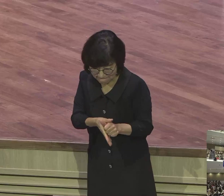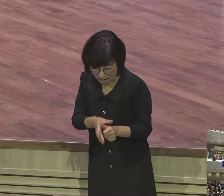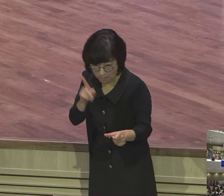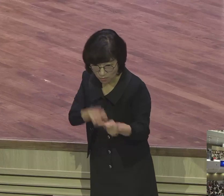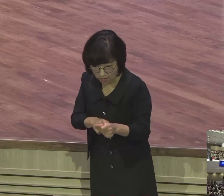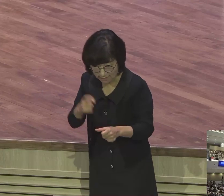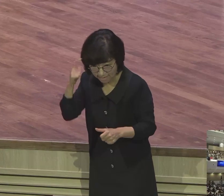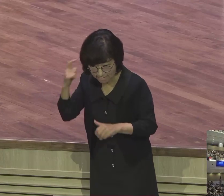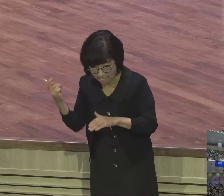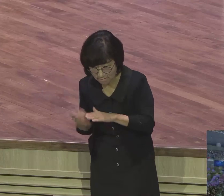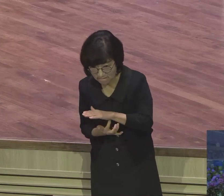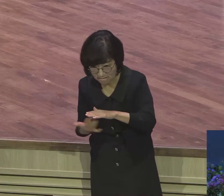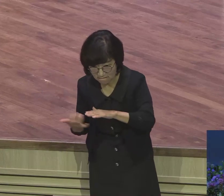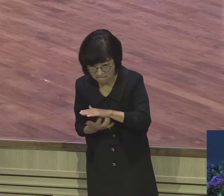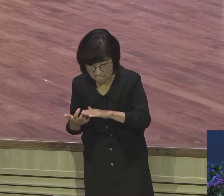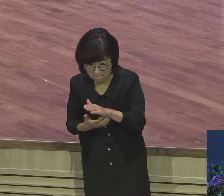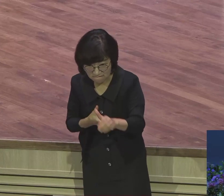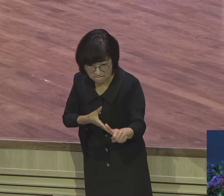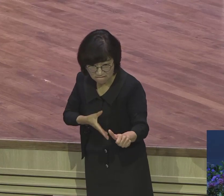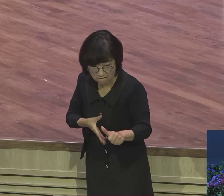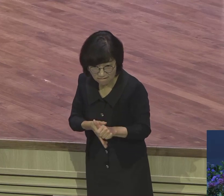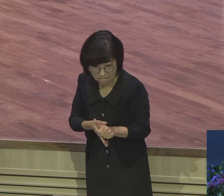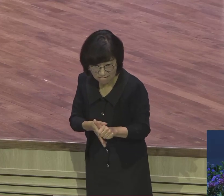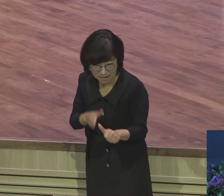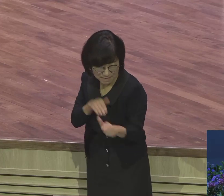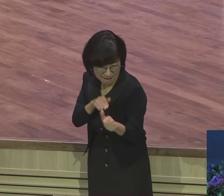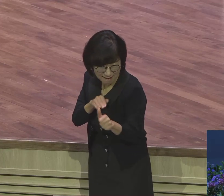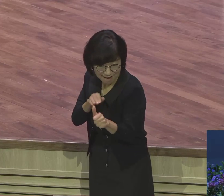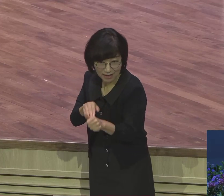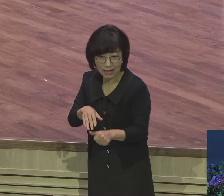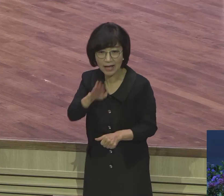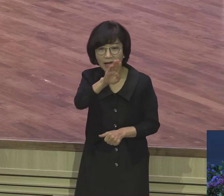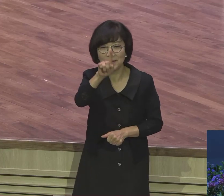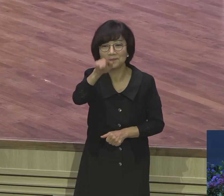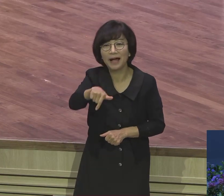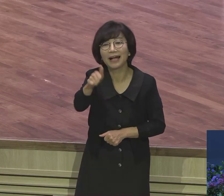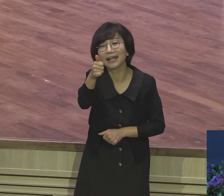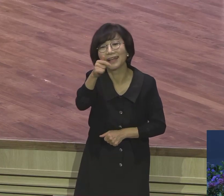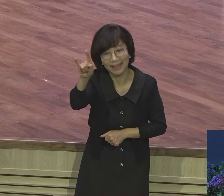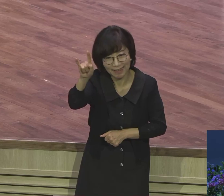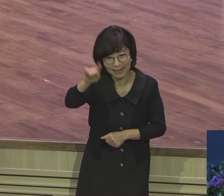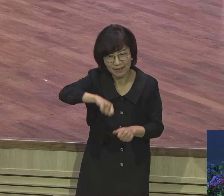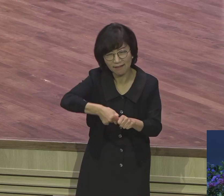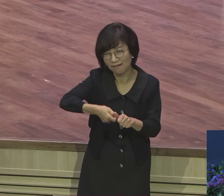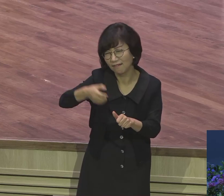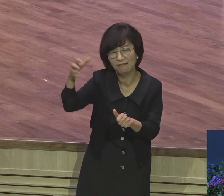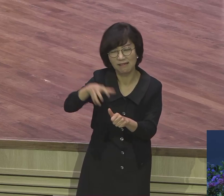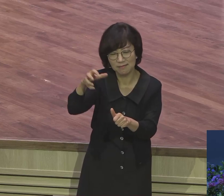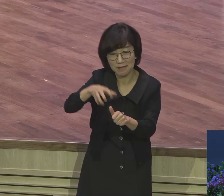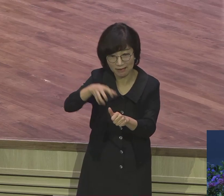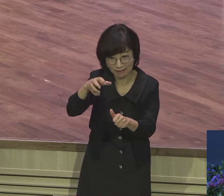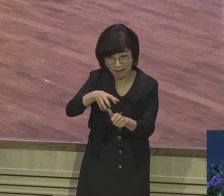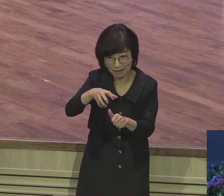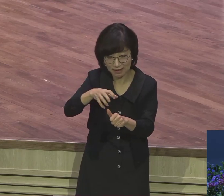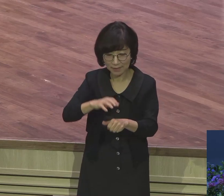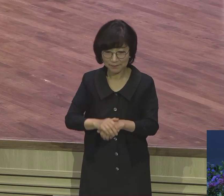의도적으로 고의적으로 괴롭히는 겁니다. 그게 교회 아니든 교회 밖이든